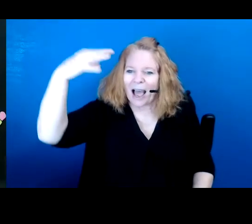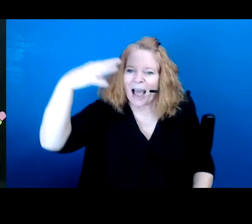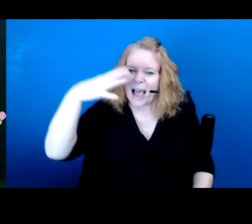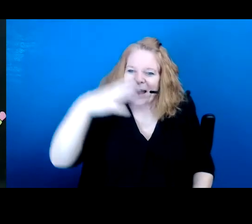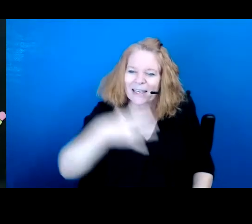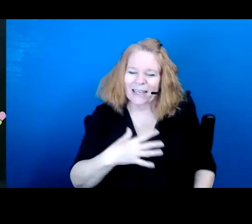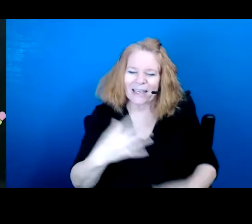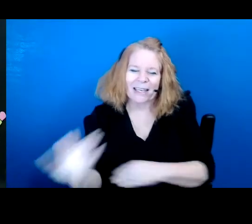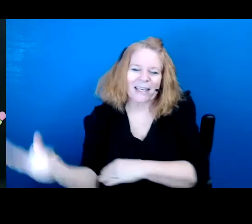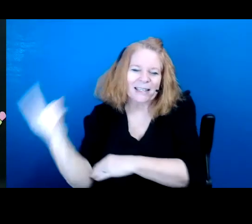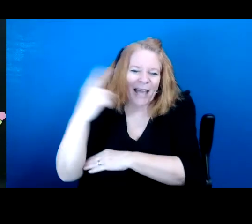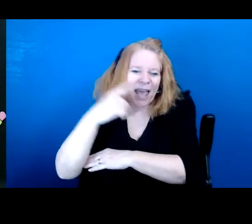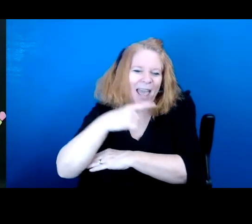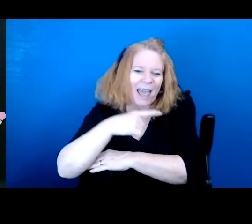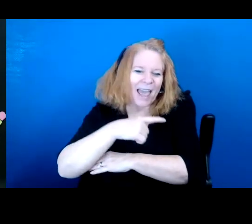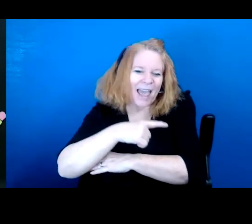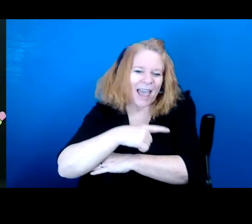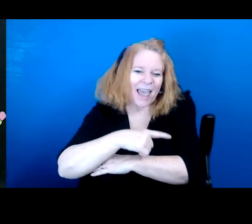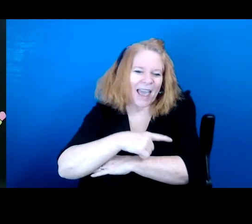otro día